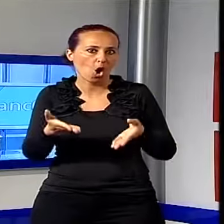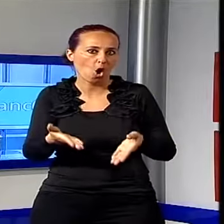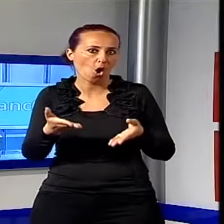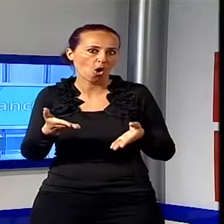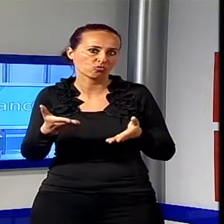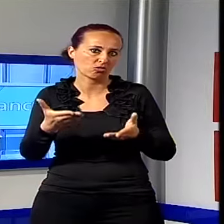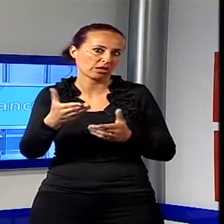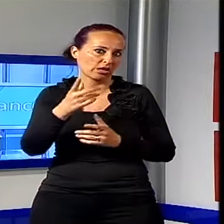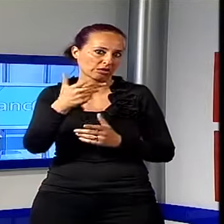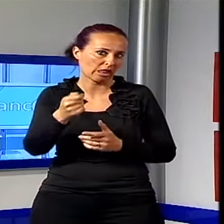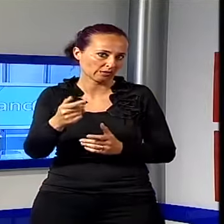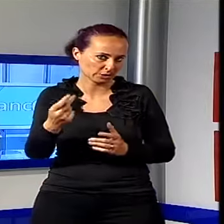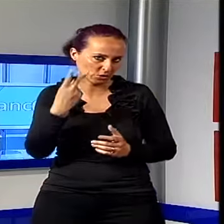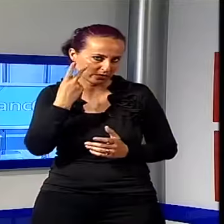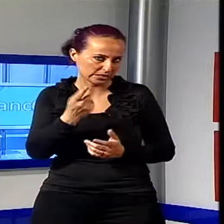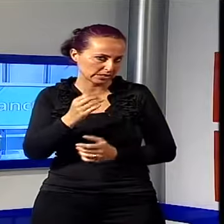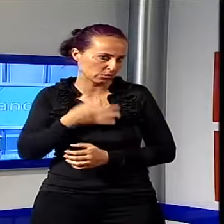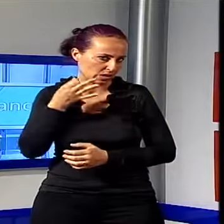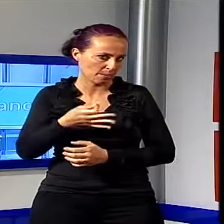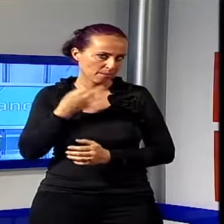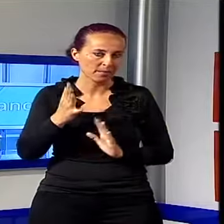informazione. Foto dunque preziose.